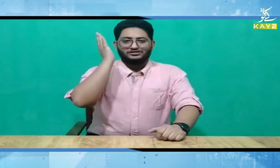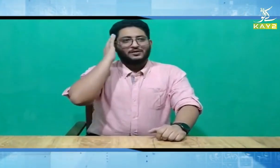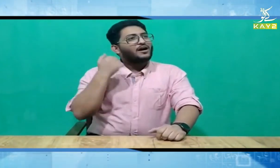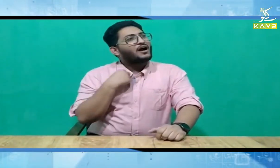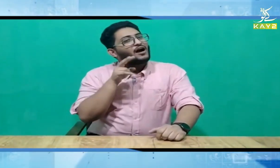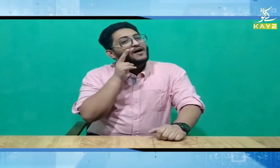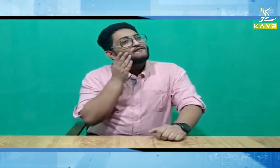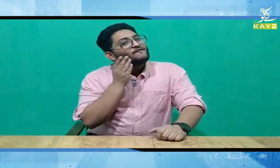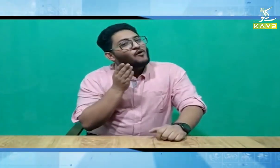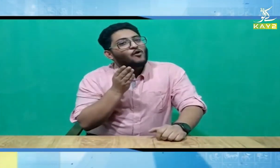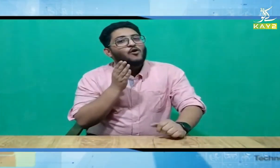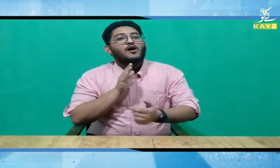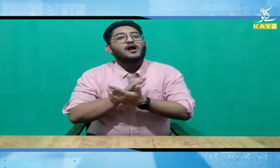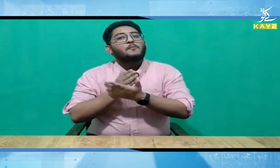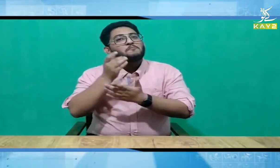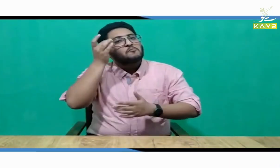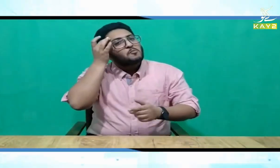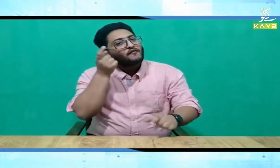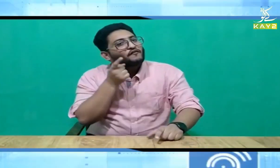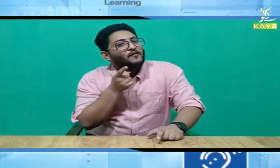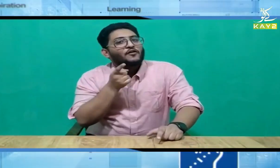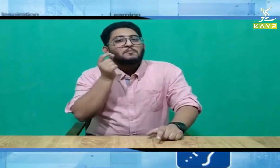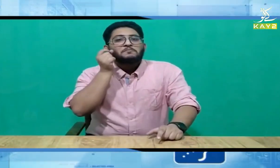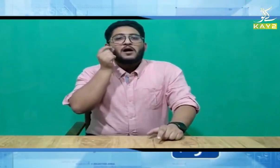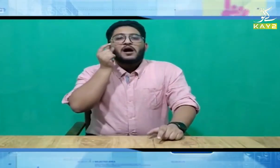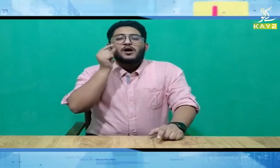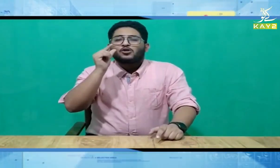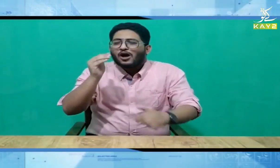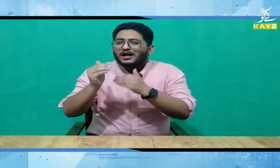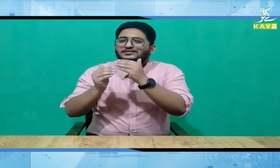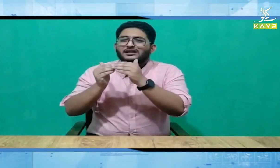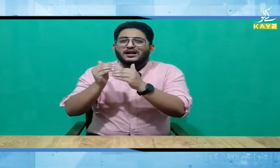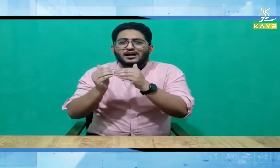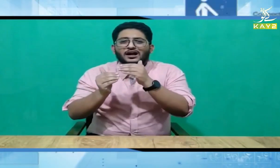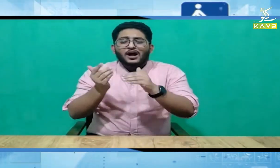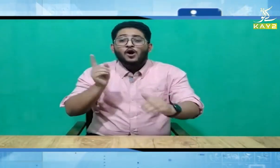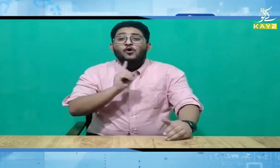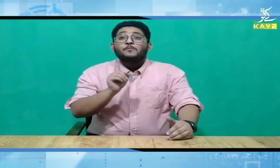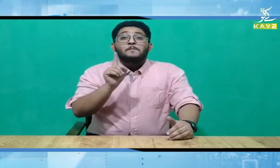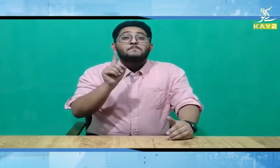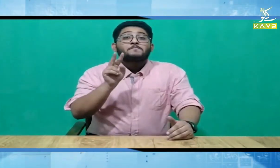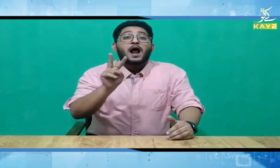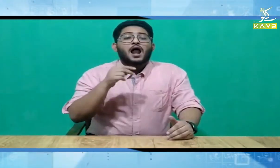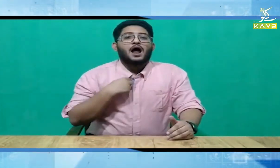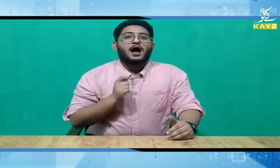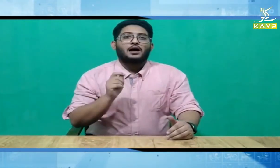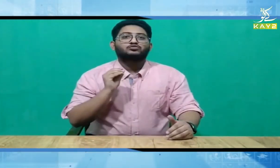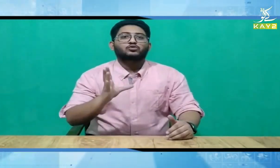था, वो हटा देता था। तो वो मुझे लेके जा रहे होते थे, अब्बू लेके जा रहे होते कि भाई, तो मैं उनको बताता था कि भाई ये कह रहे हैं, ये सारी चीज़ें कह रहे हैं। तो इस तरह